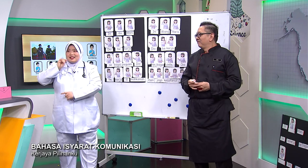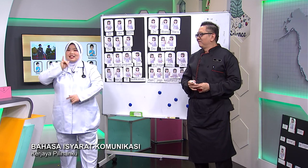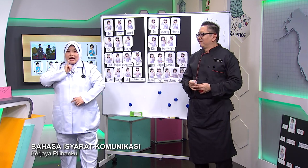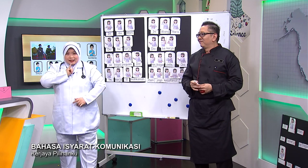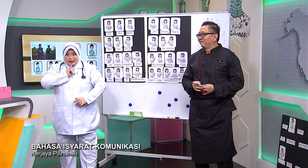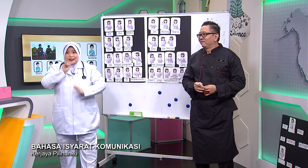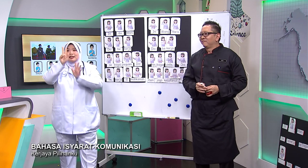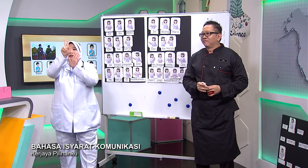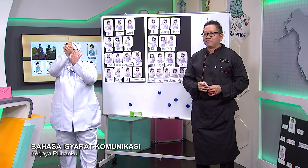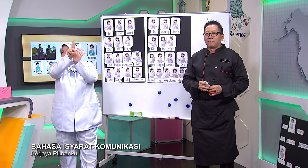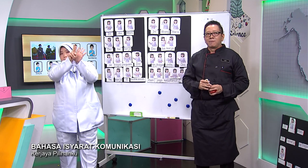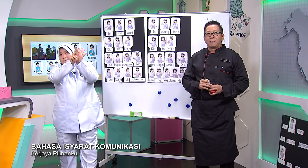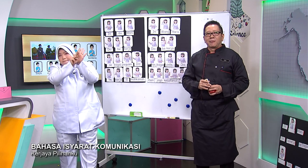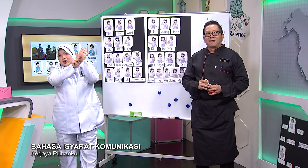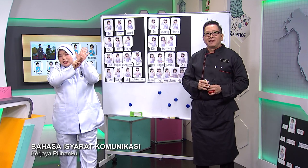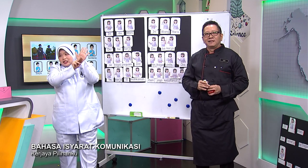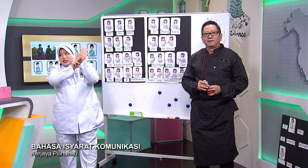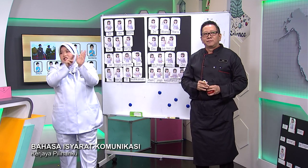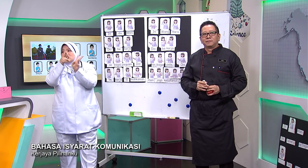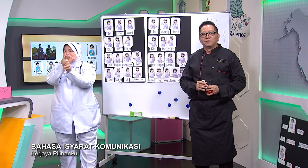Ya, saya